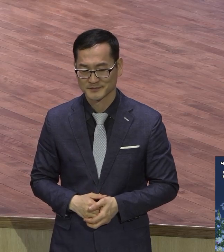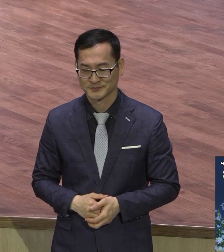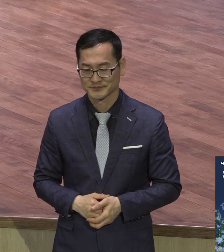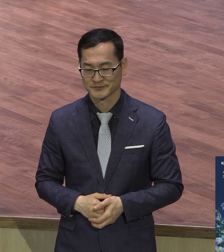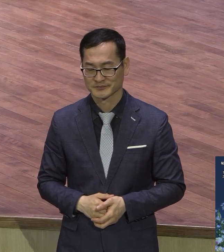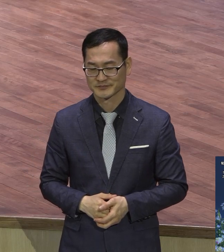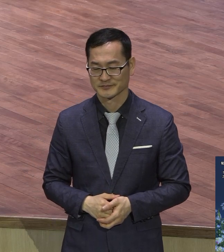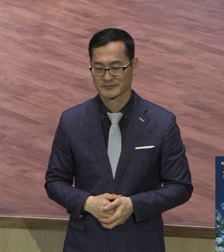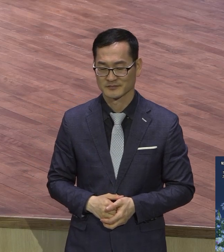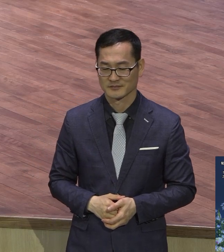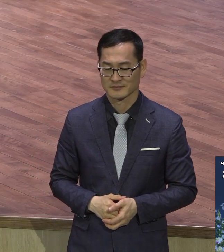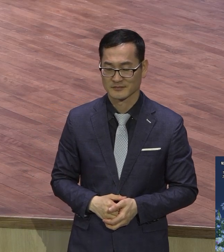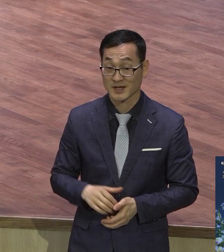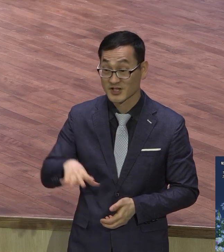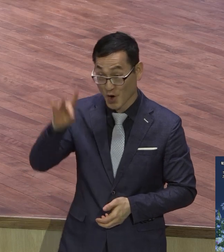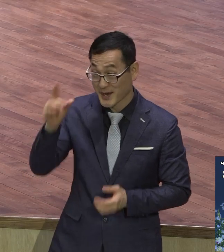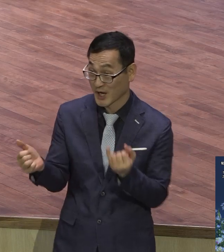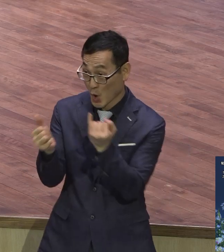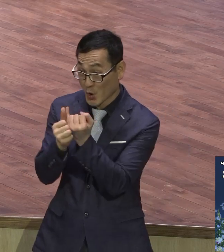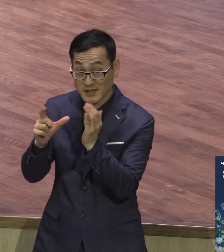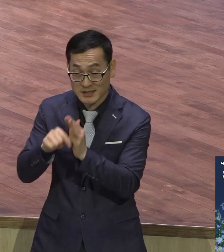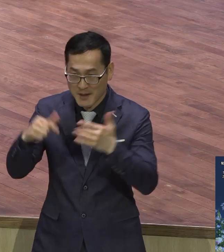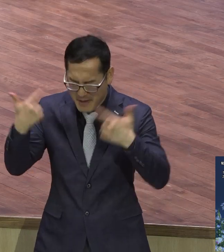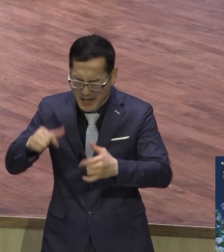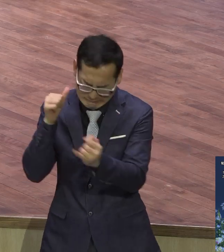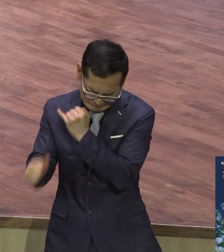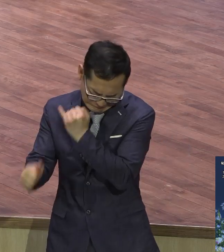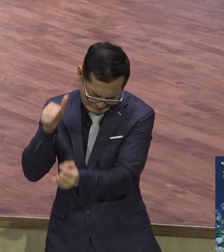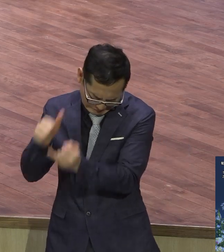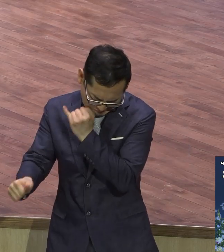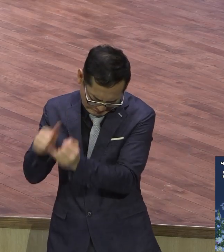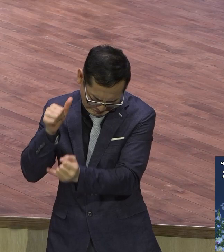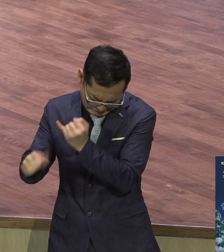그러니까 초창기는 피튀기 싸우세요.